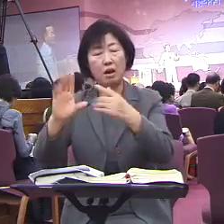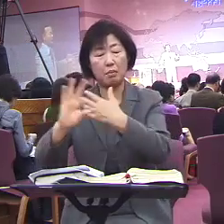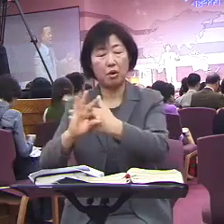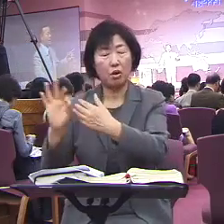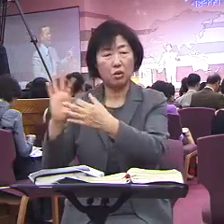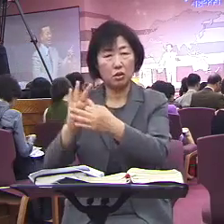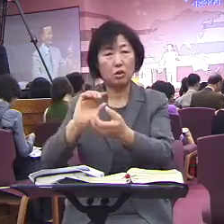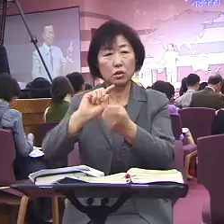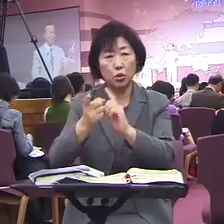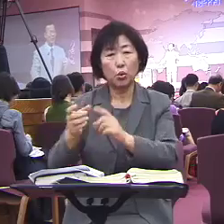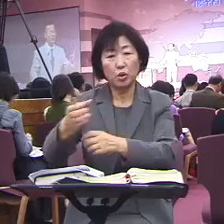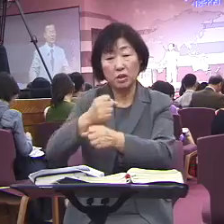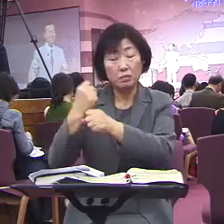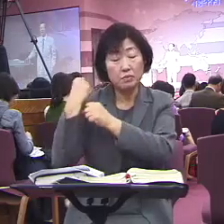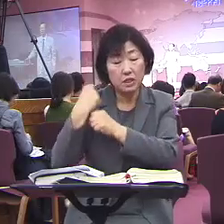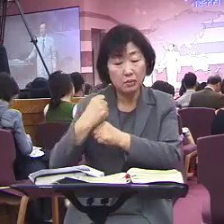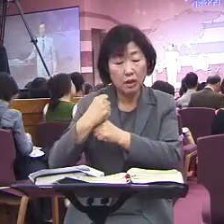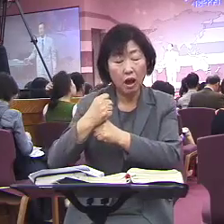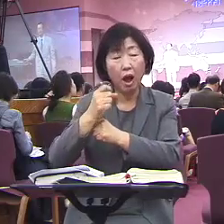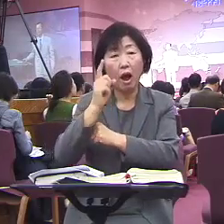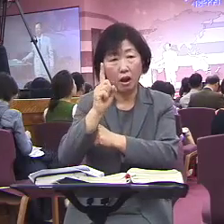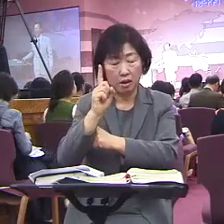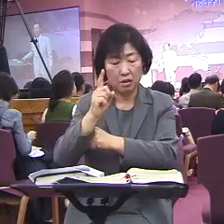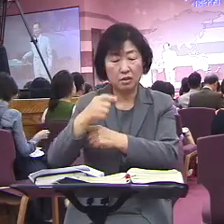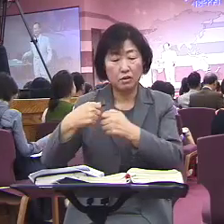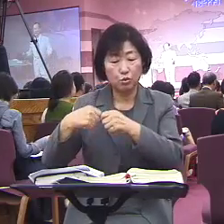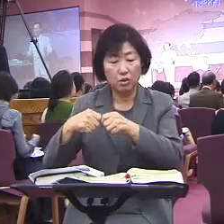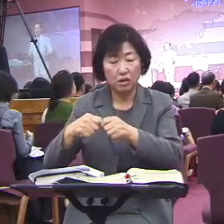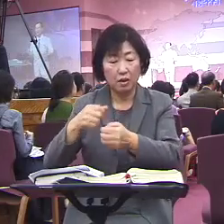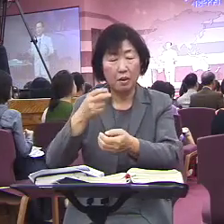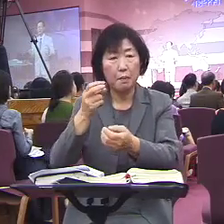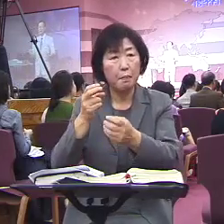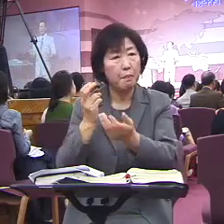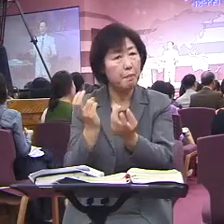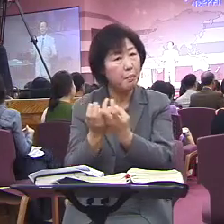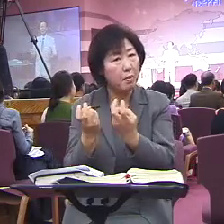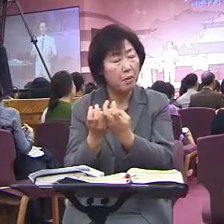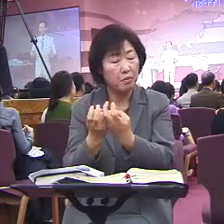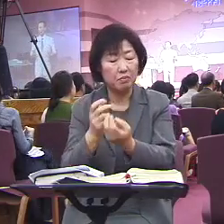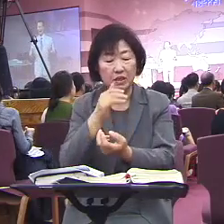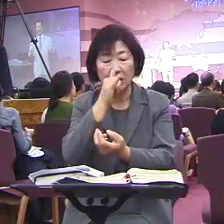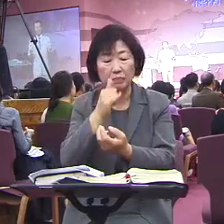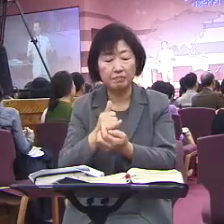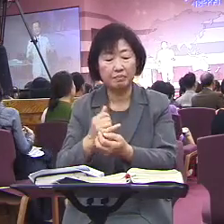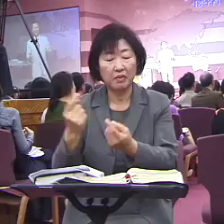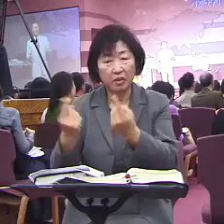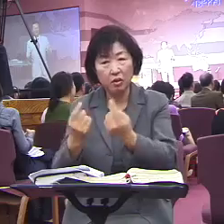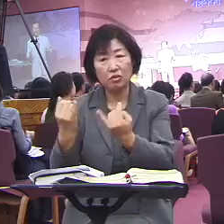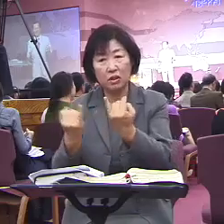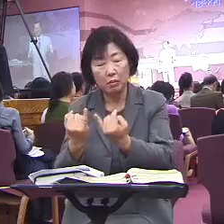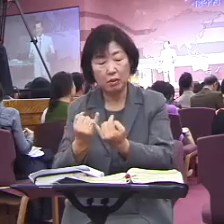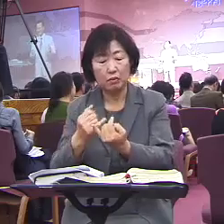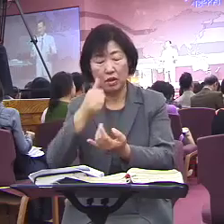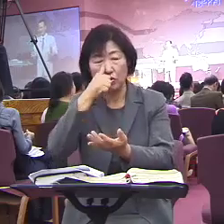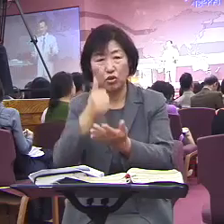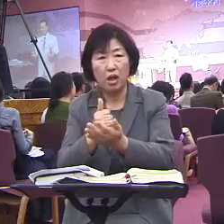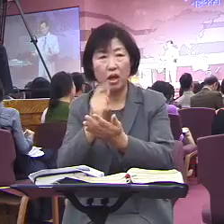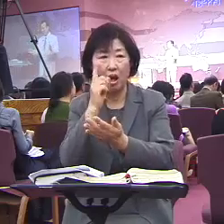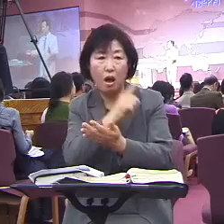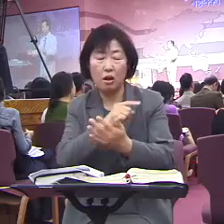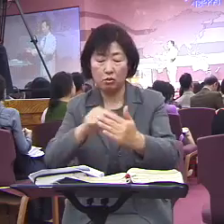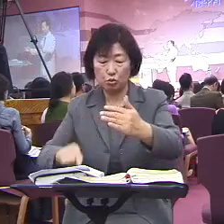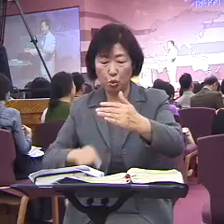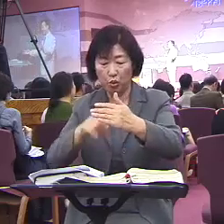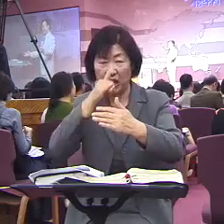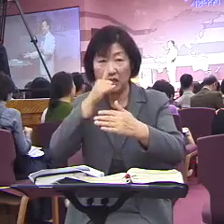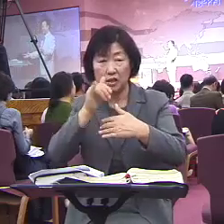짐을 짓는 한 가지 구체적인 방법이 내 형제나 자매가 죄악 속에서 있을 때에,